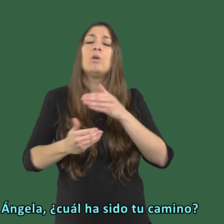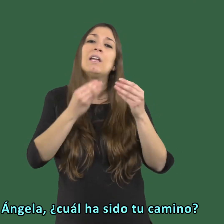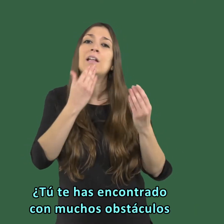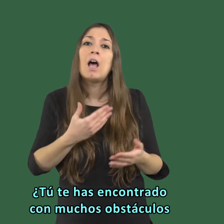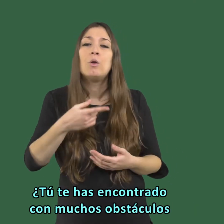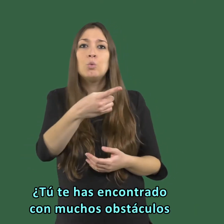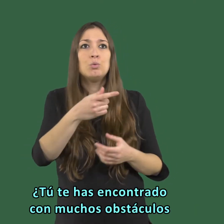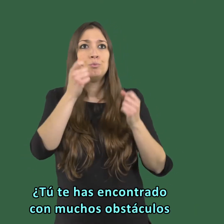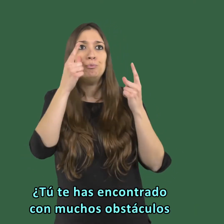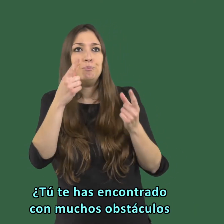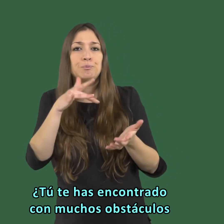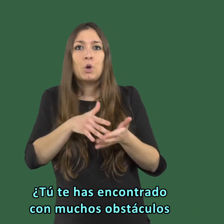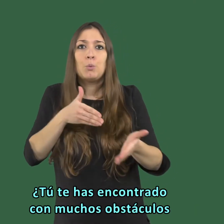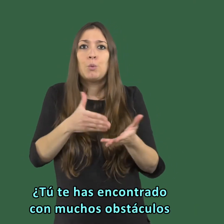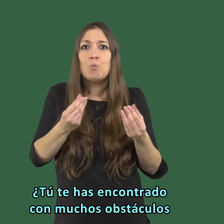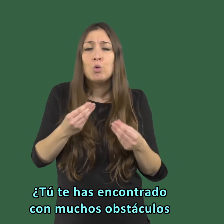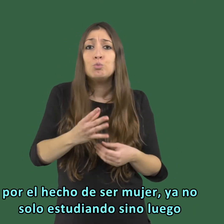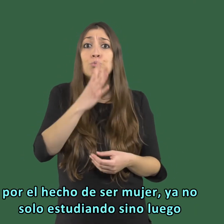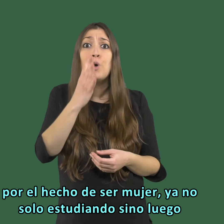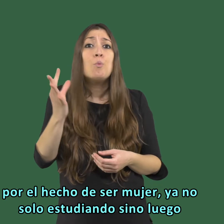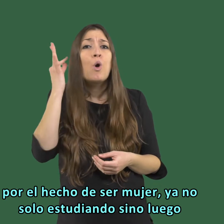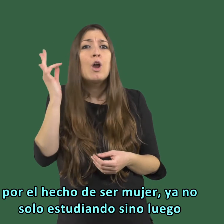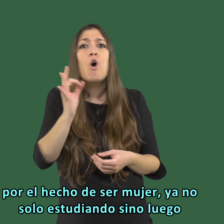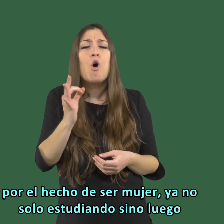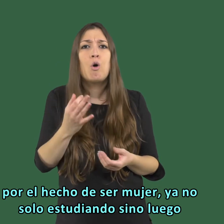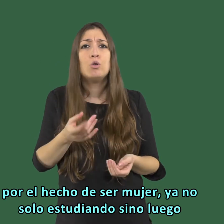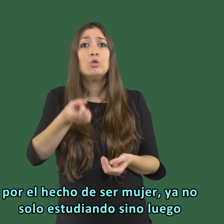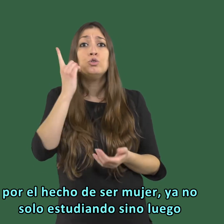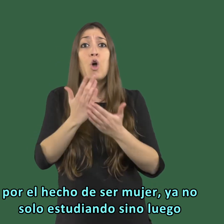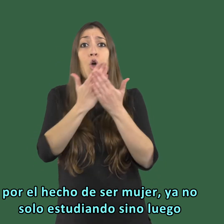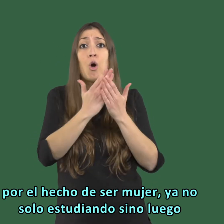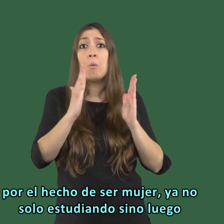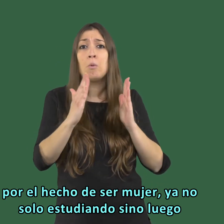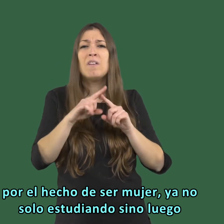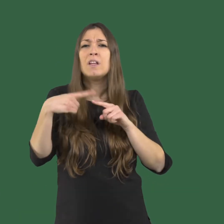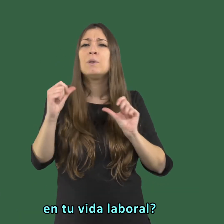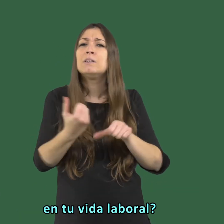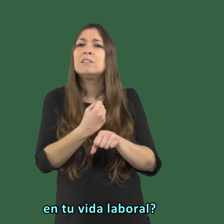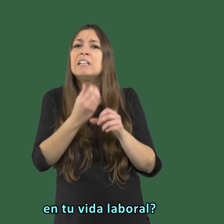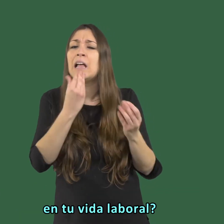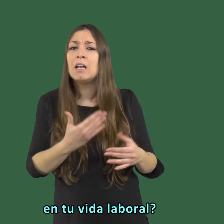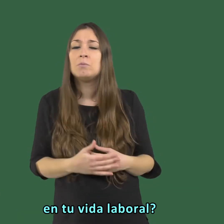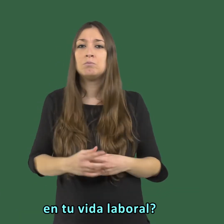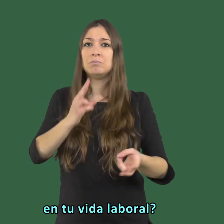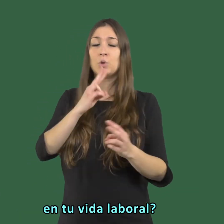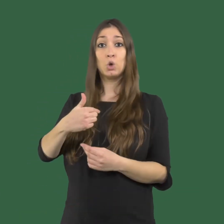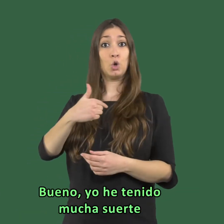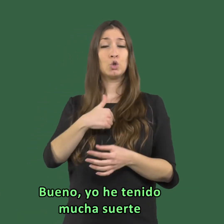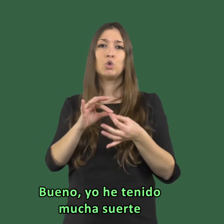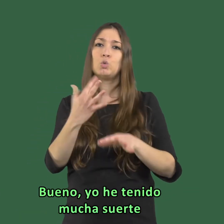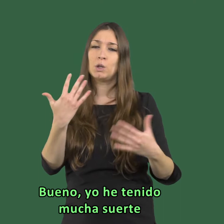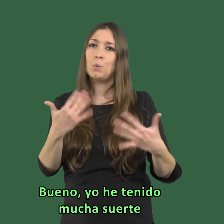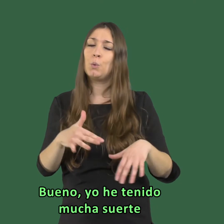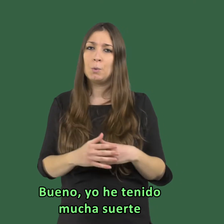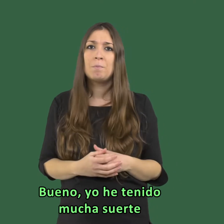camino? ¿Tú te has encontrado con muchos obstáculos por el hecho de ser mujer? Ya no solo estudiando, sino luego en tu vida laboral. Bueno, yo he tenido